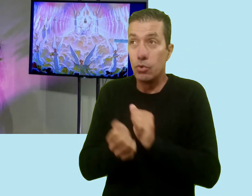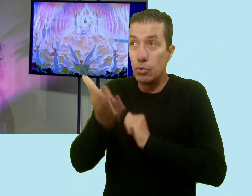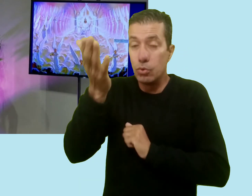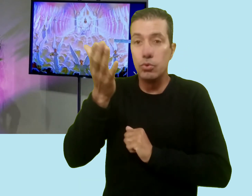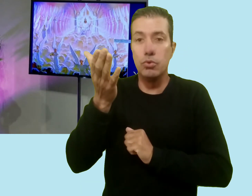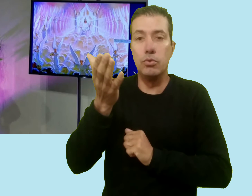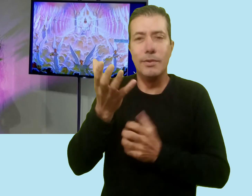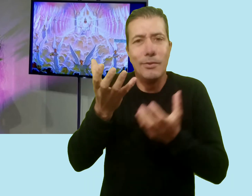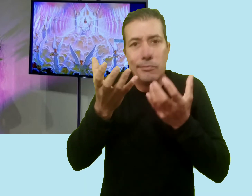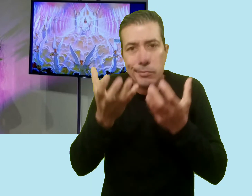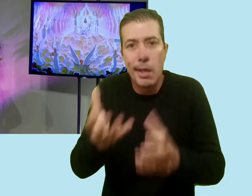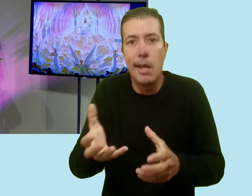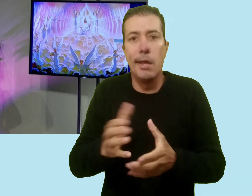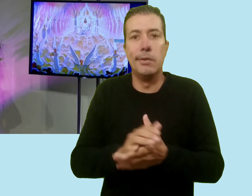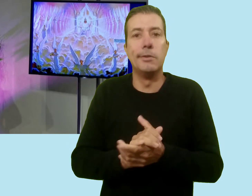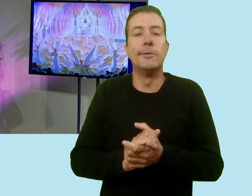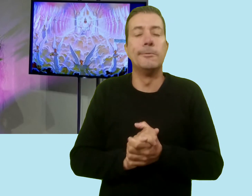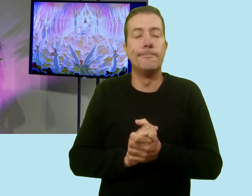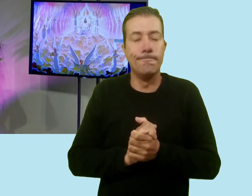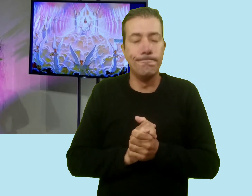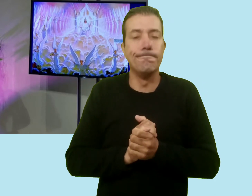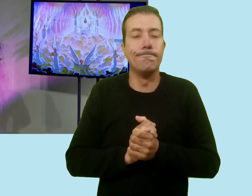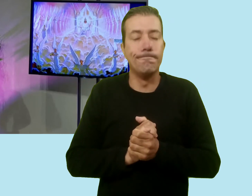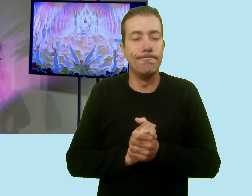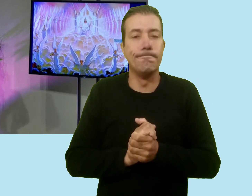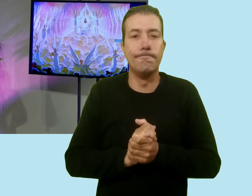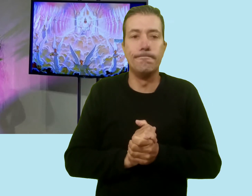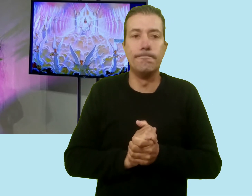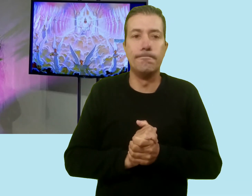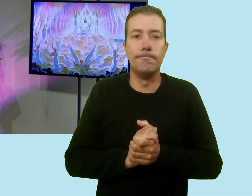lá quando ele voltar. Eu quero